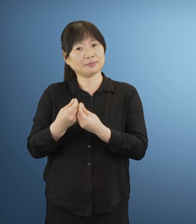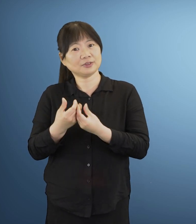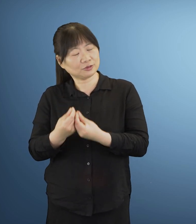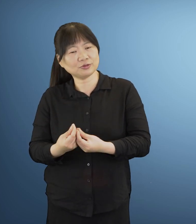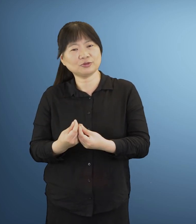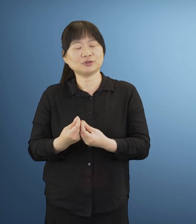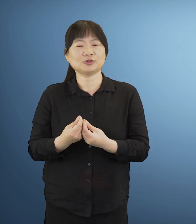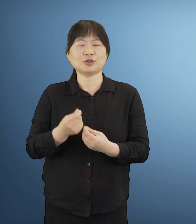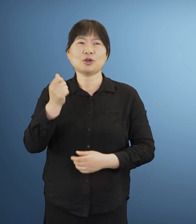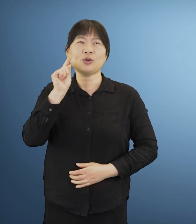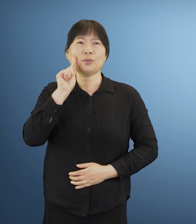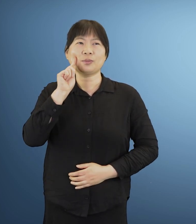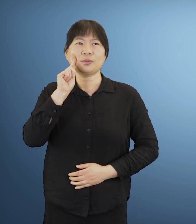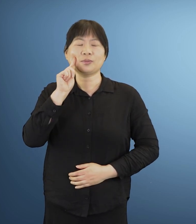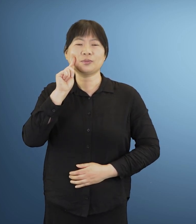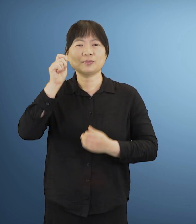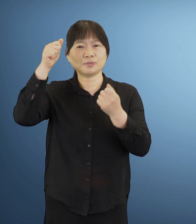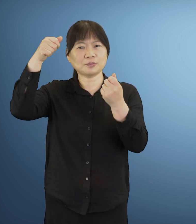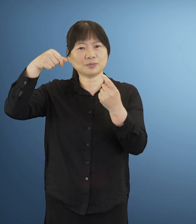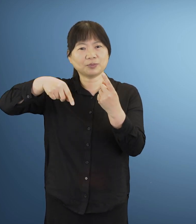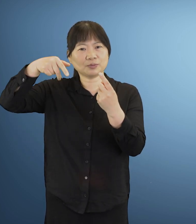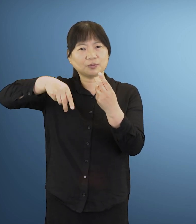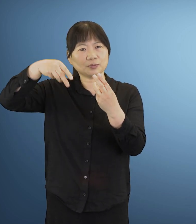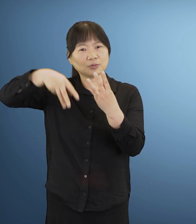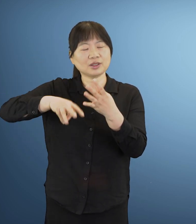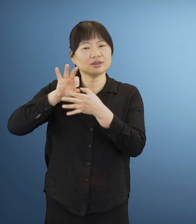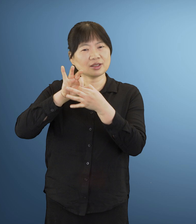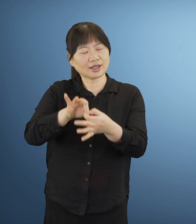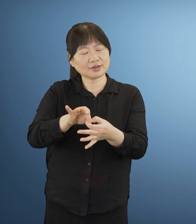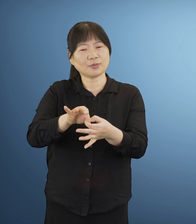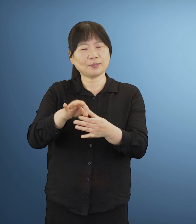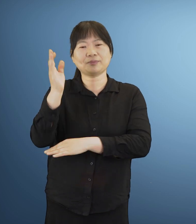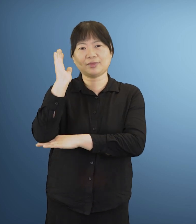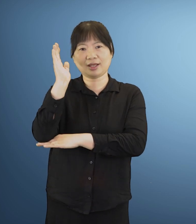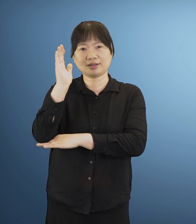비유를 몇 주간 좀 살펴볼 겁니다. 비유.